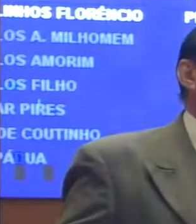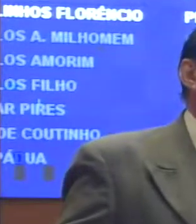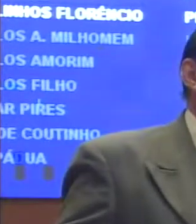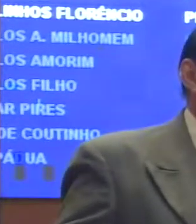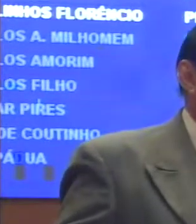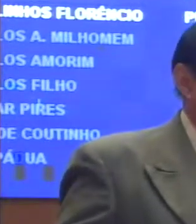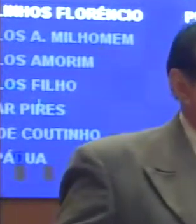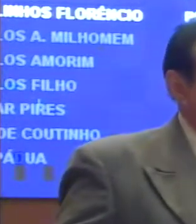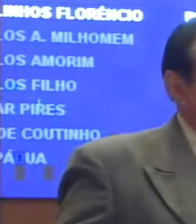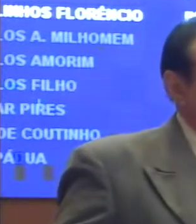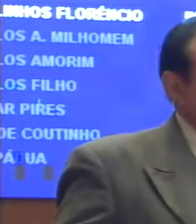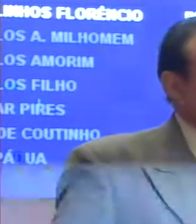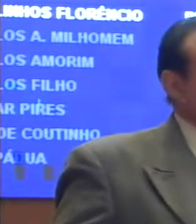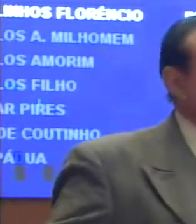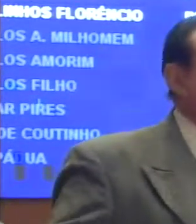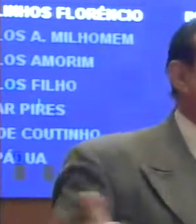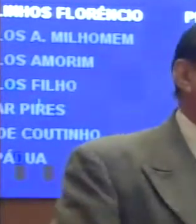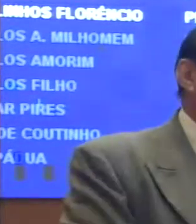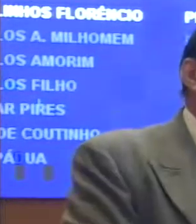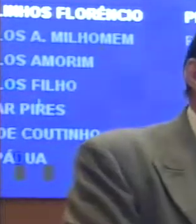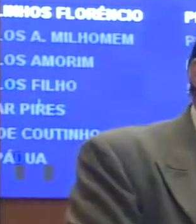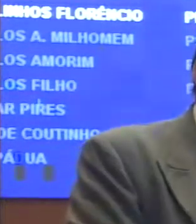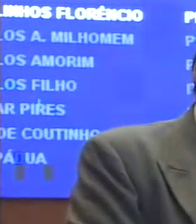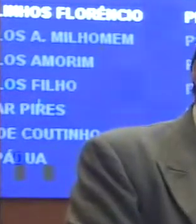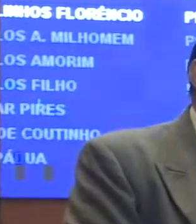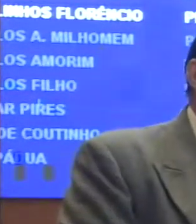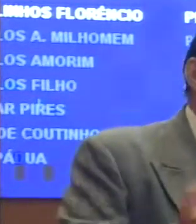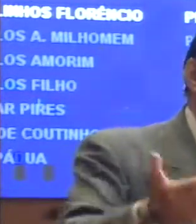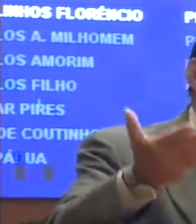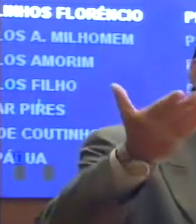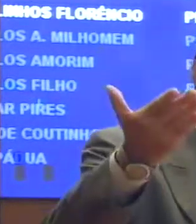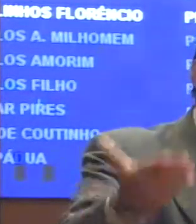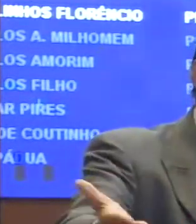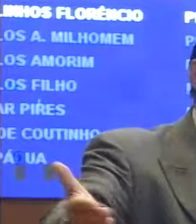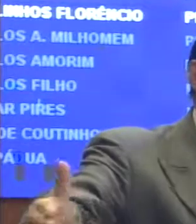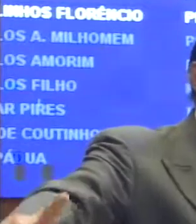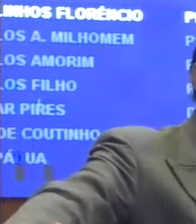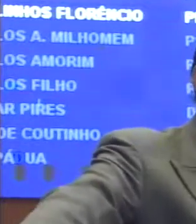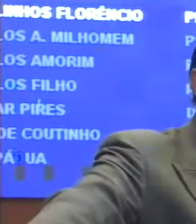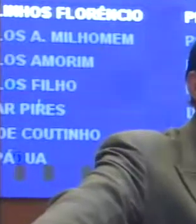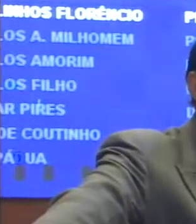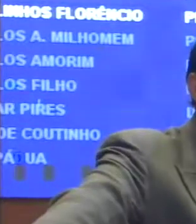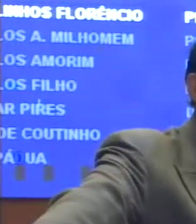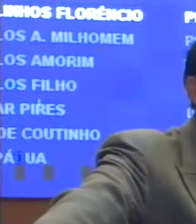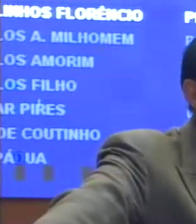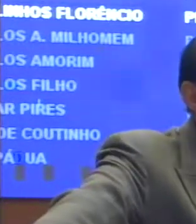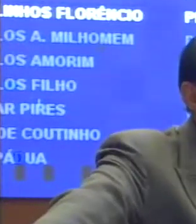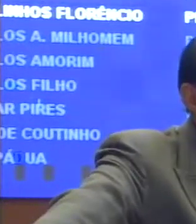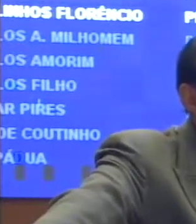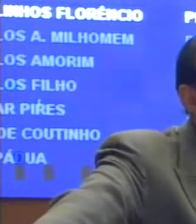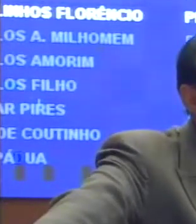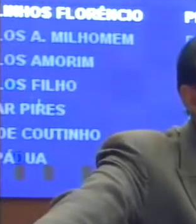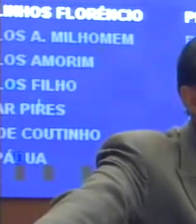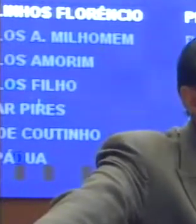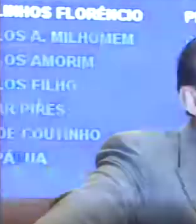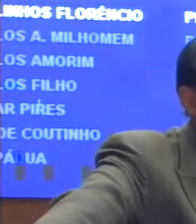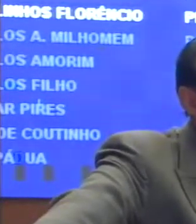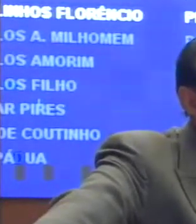uma concorrência dessa? Esse governo que está, qual é a credibilidade que tem a governadora Rosiana